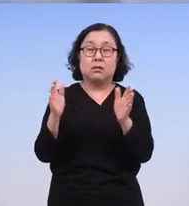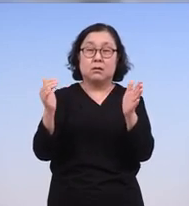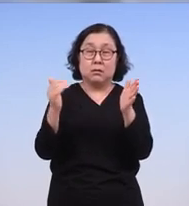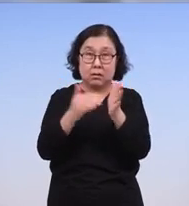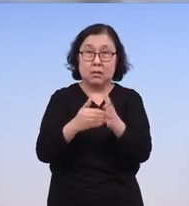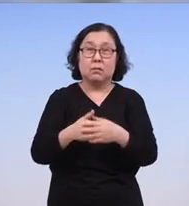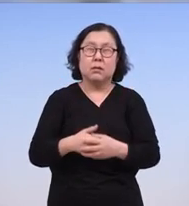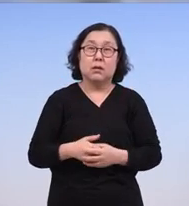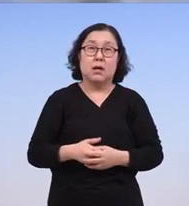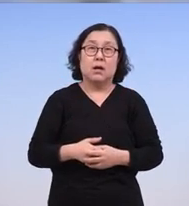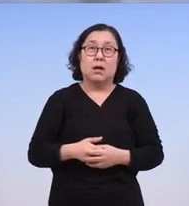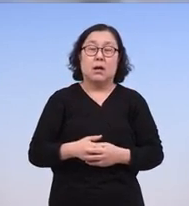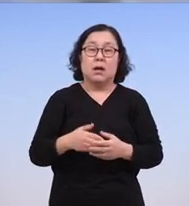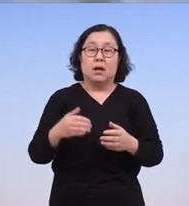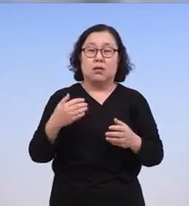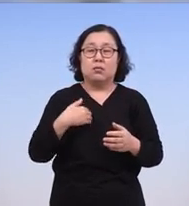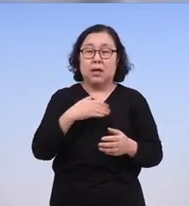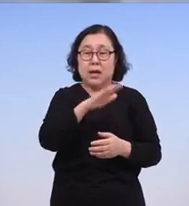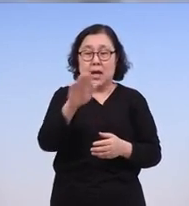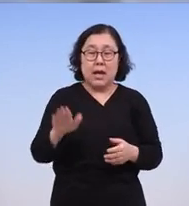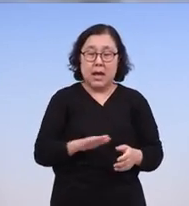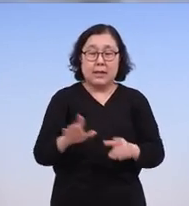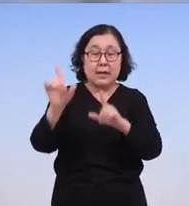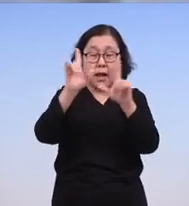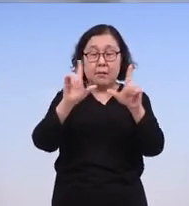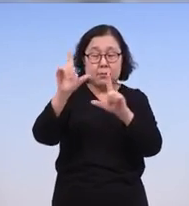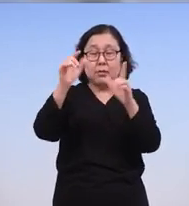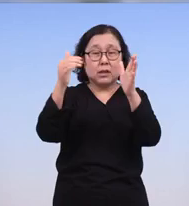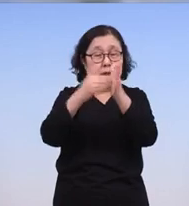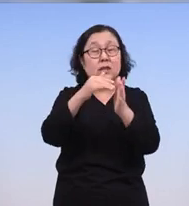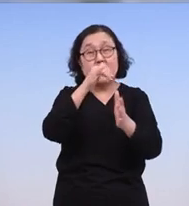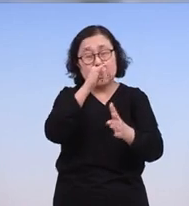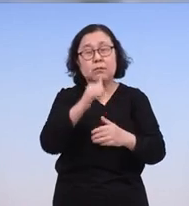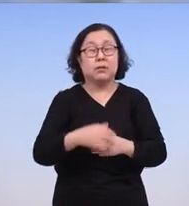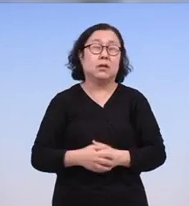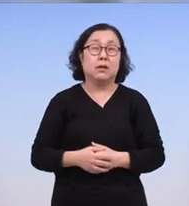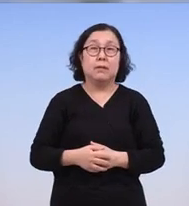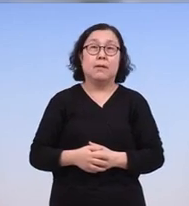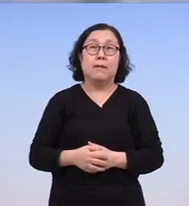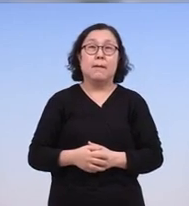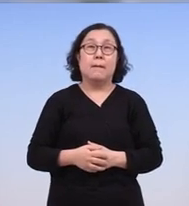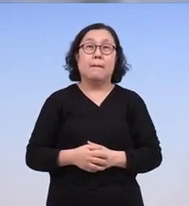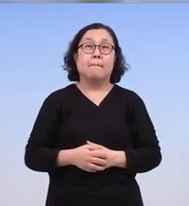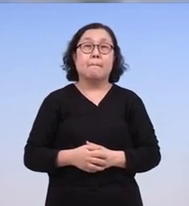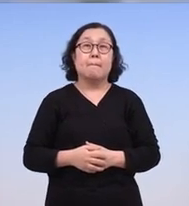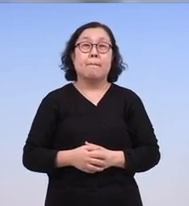지나갔네요. 무슨 교훈 얻습니까? 끝이 있다는 거예요. 끝이 있다는 겁니다.